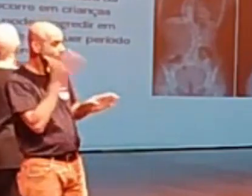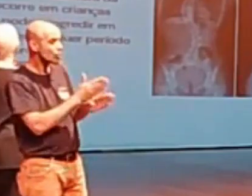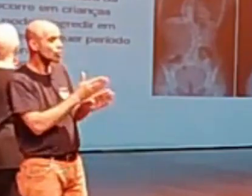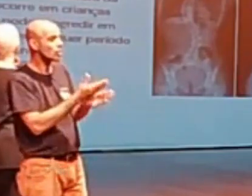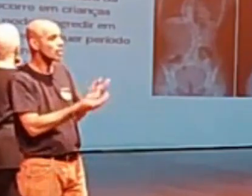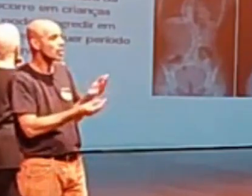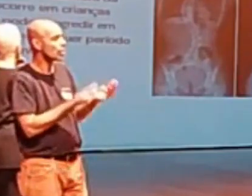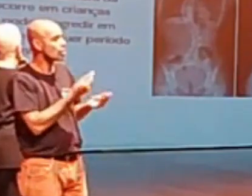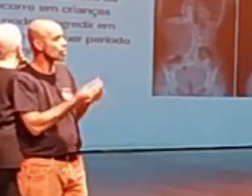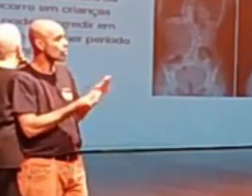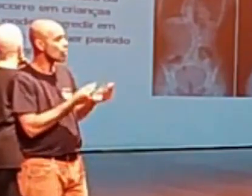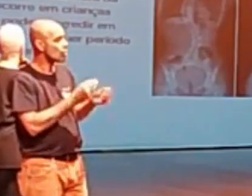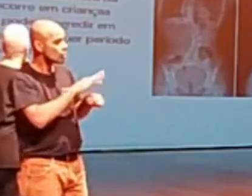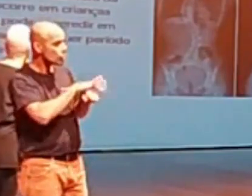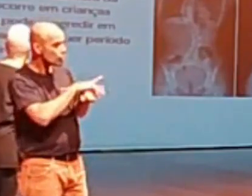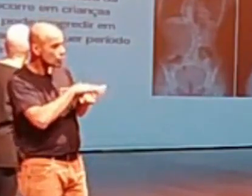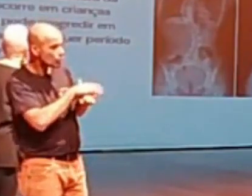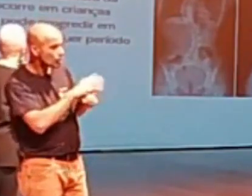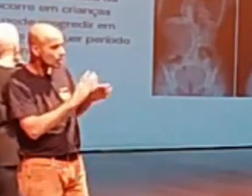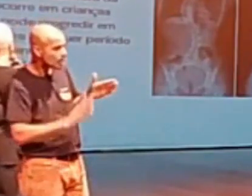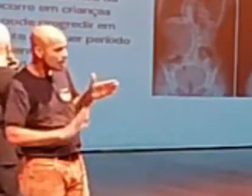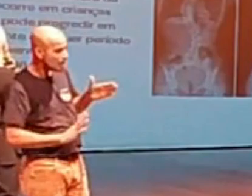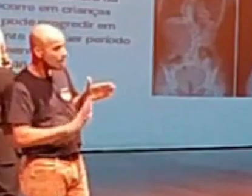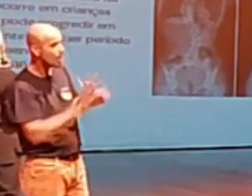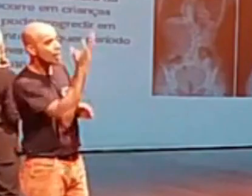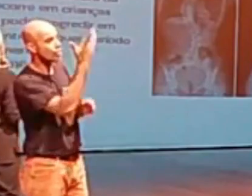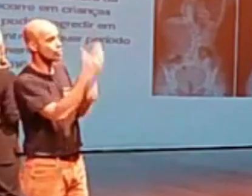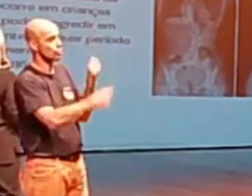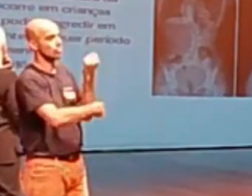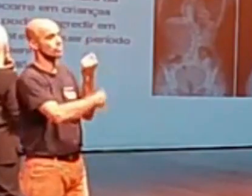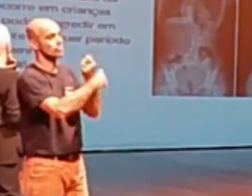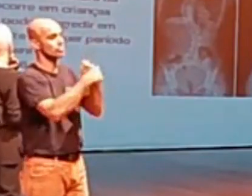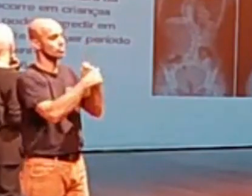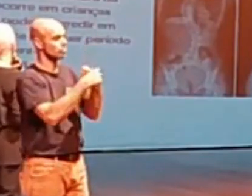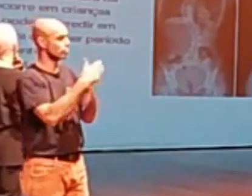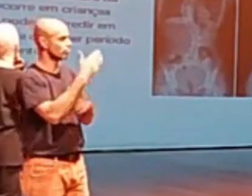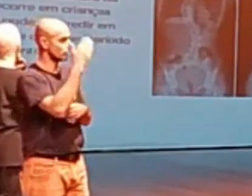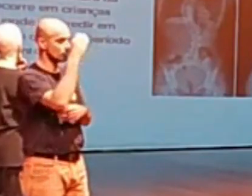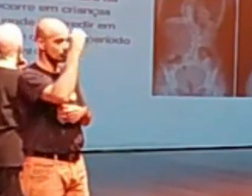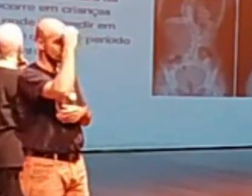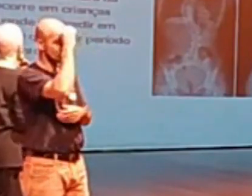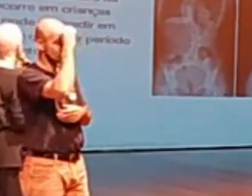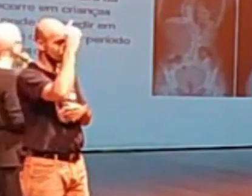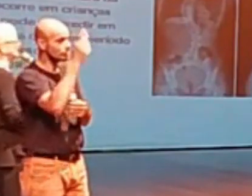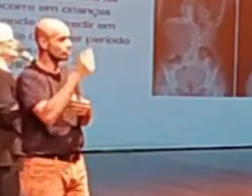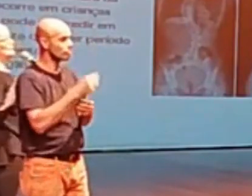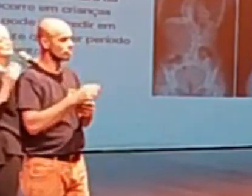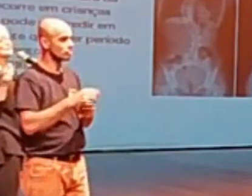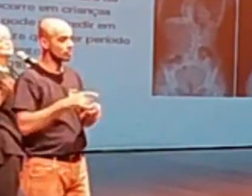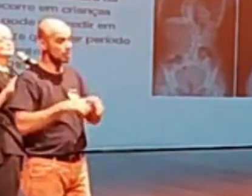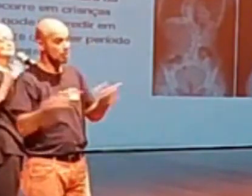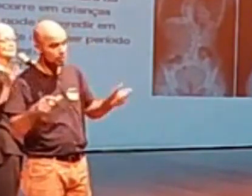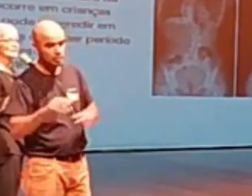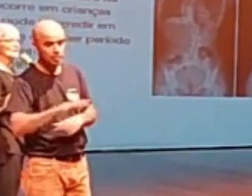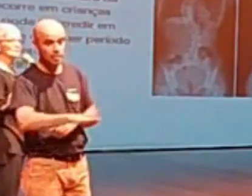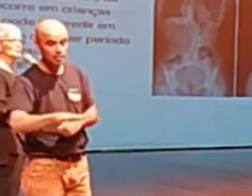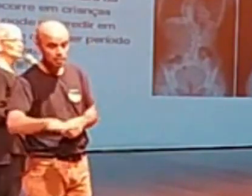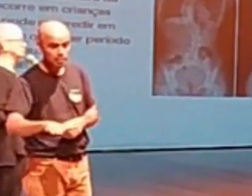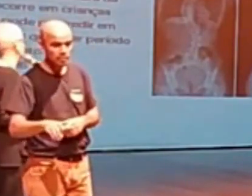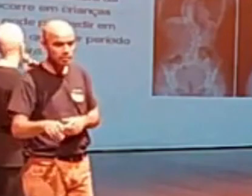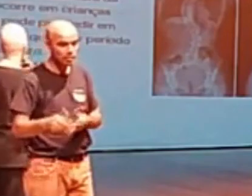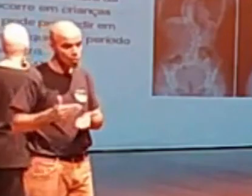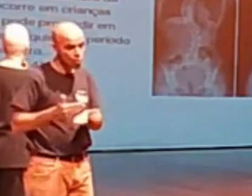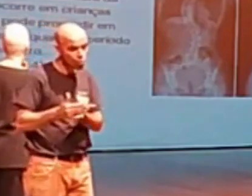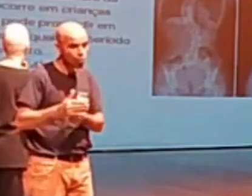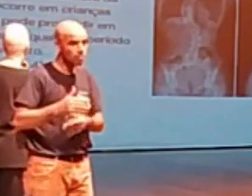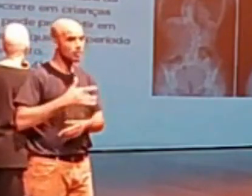uma doença específica causadora da deformidade. Na verdade, ocorre em crianças aparentemente saudáveis, como